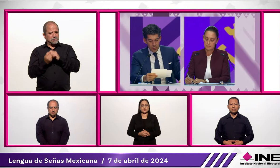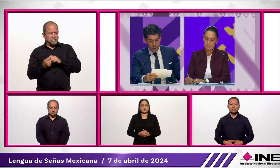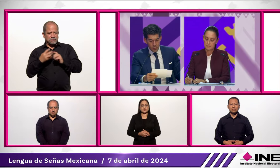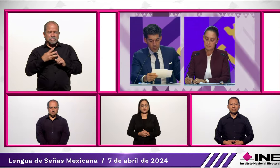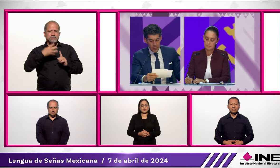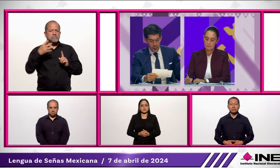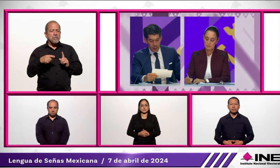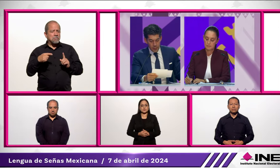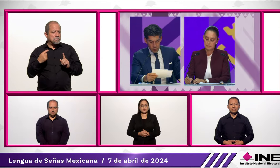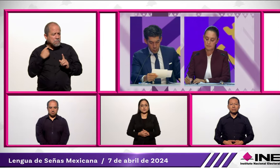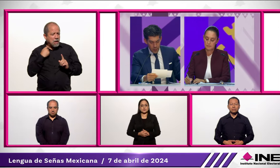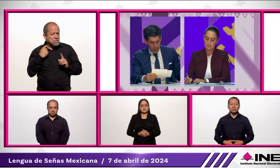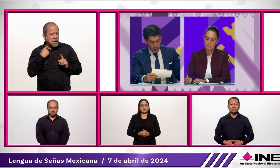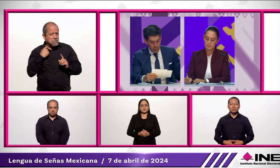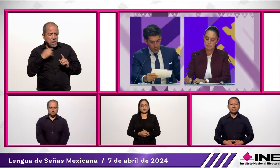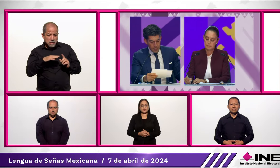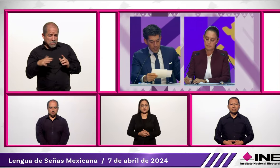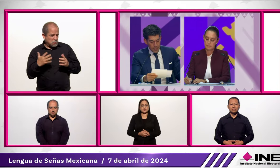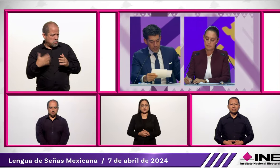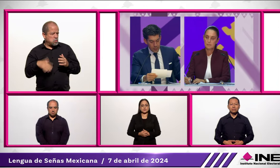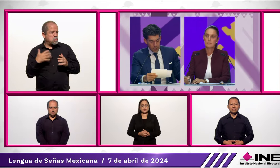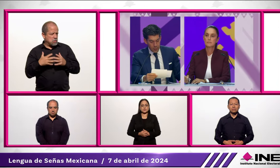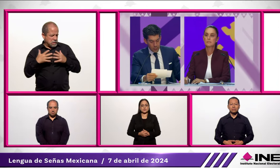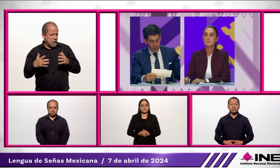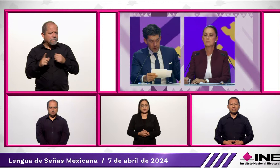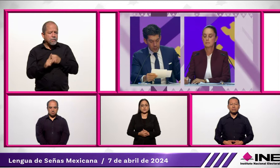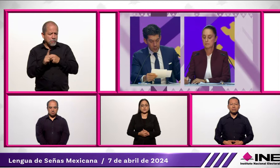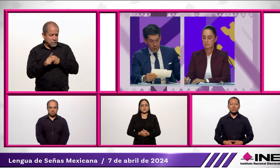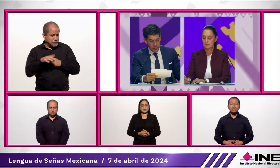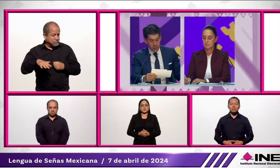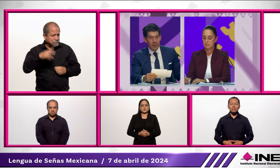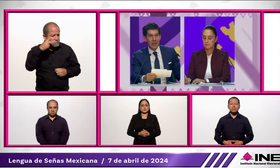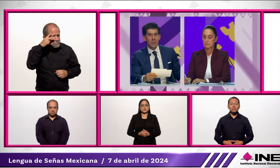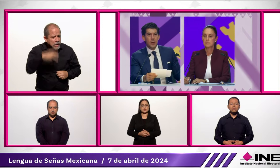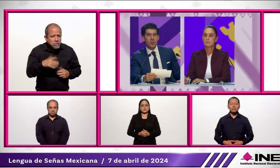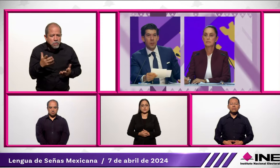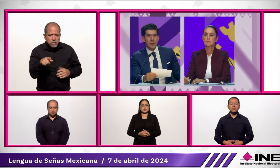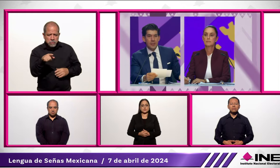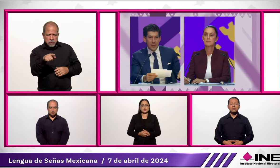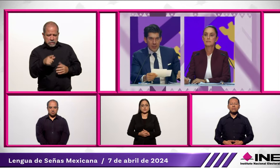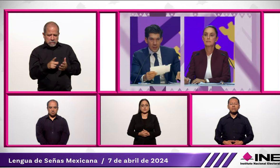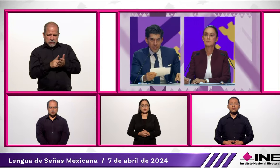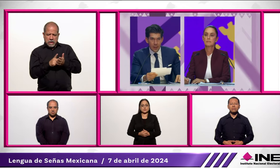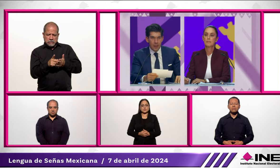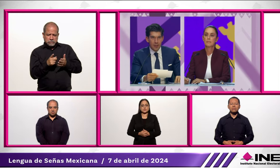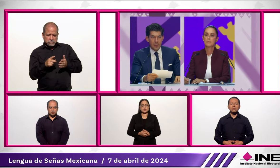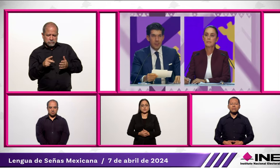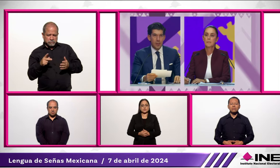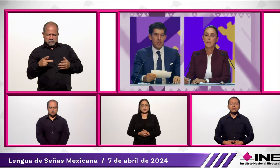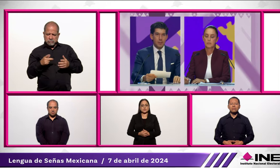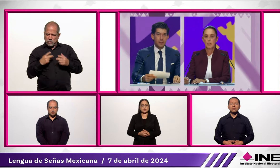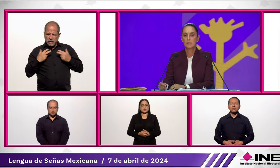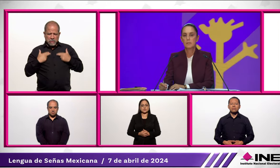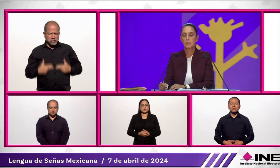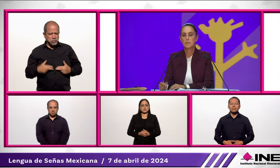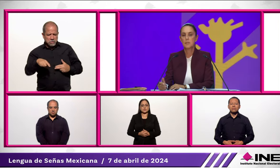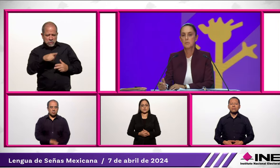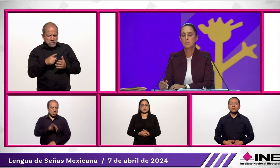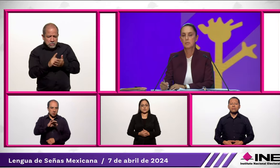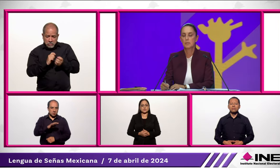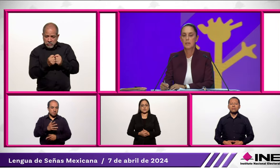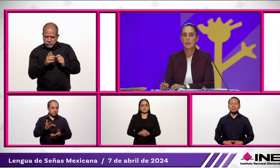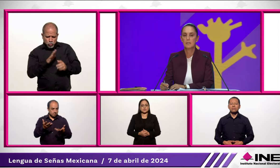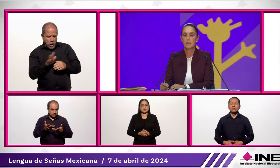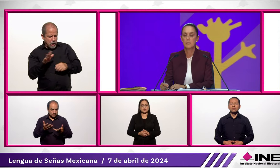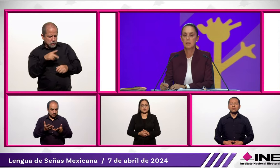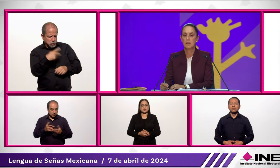¿Qué acciones tomaría su gobierno para asegurar los derechos humanos de las personas trans? Candidata Sheinbaum. Sí, lo